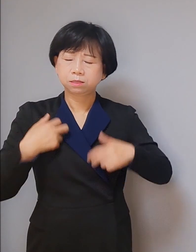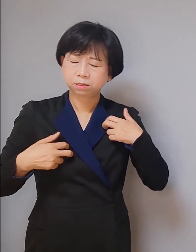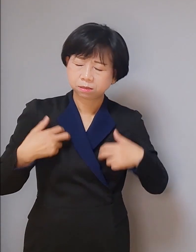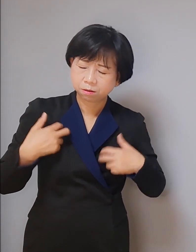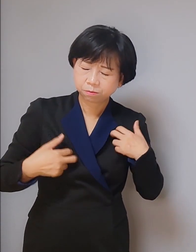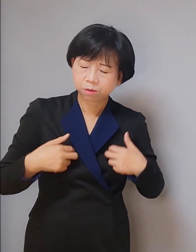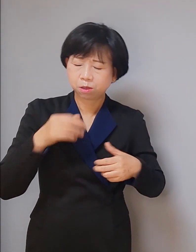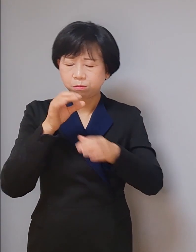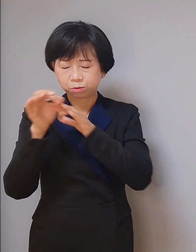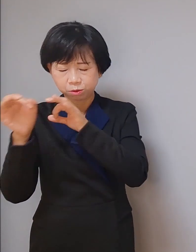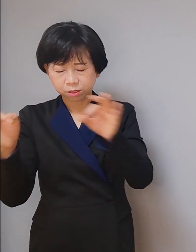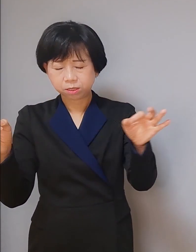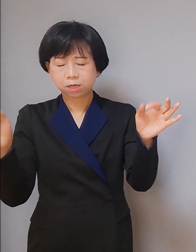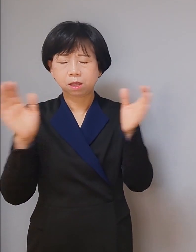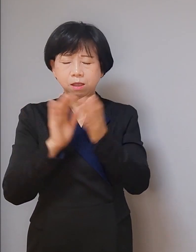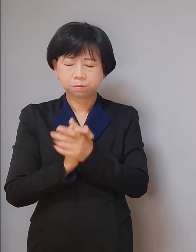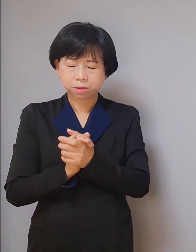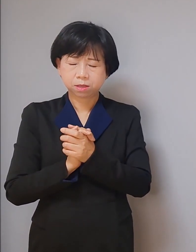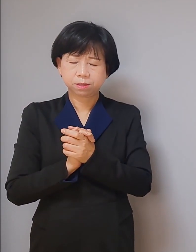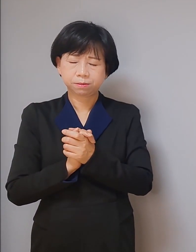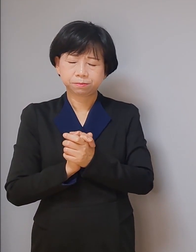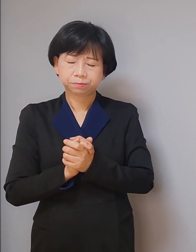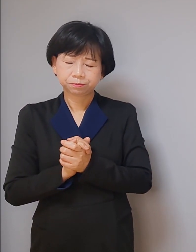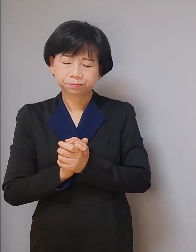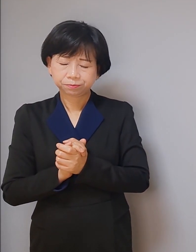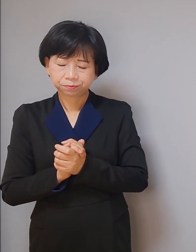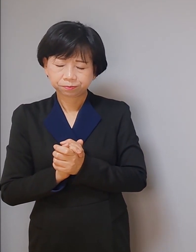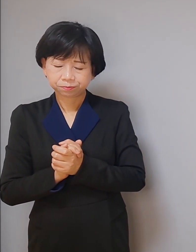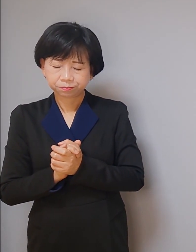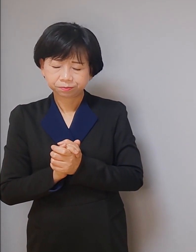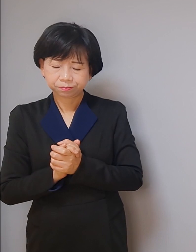즐겁게 부르리이다. 아멘.